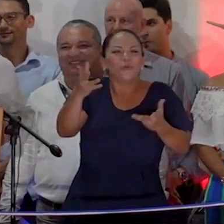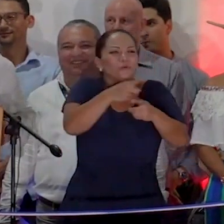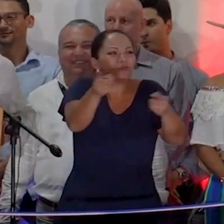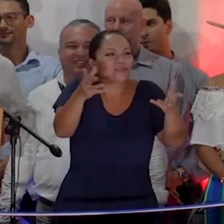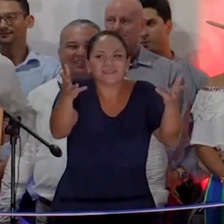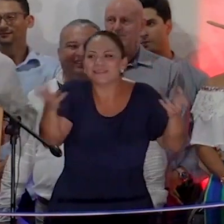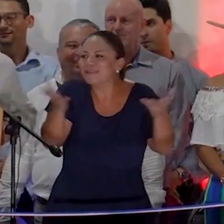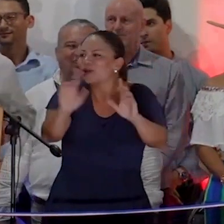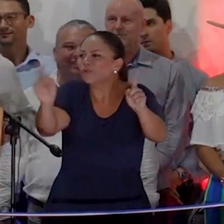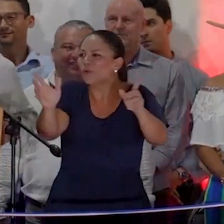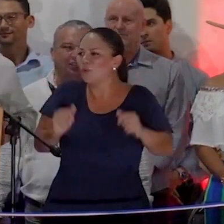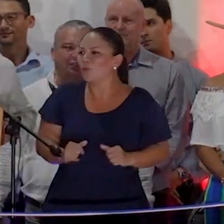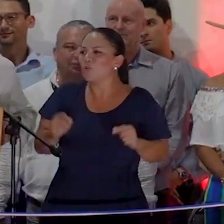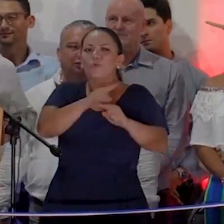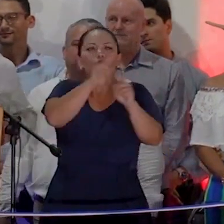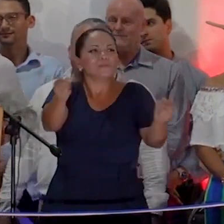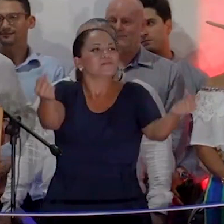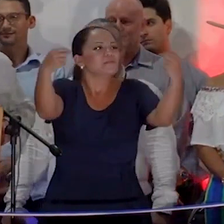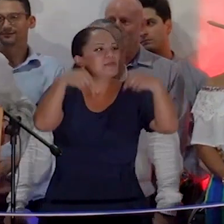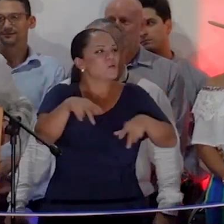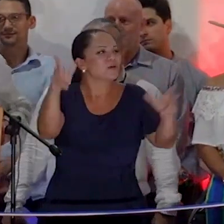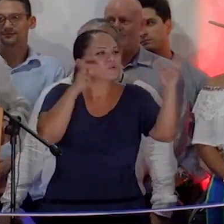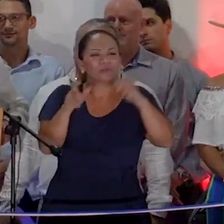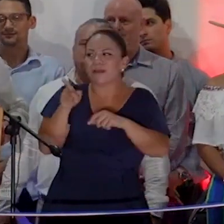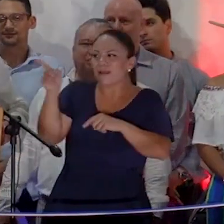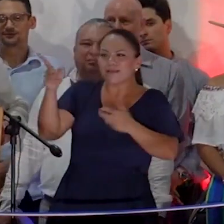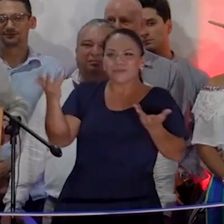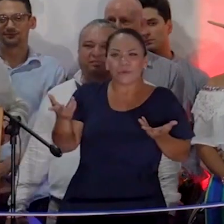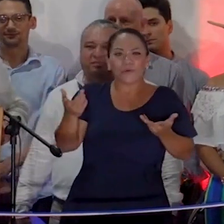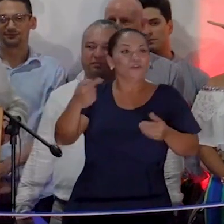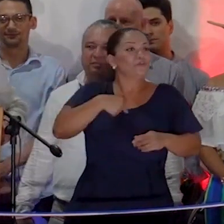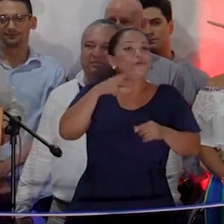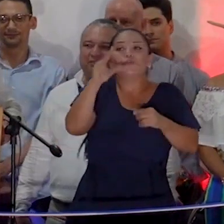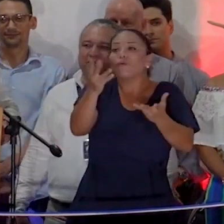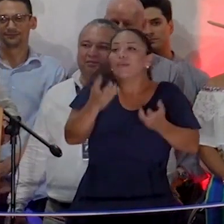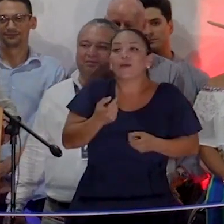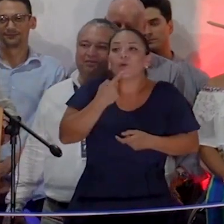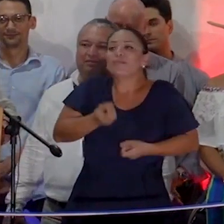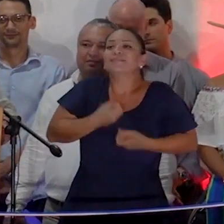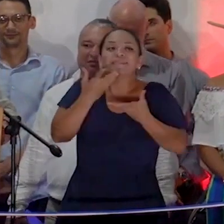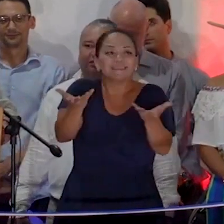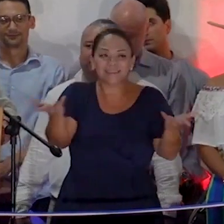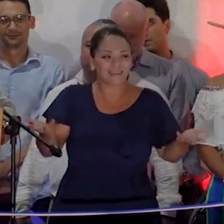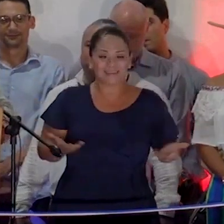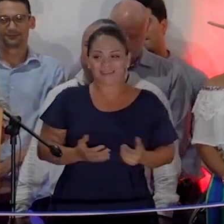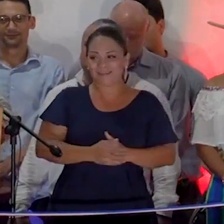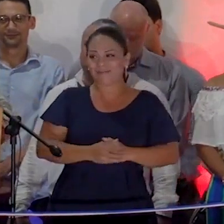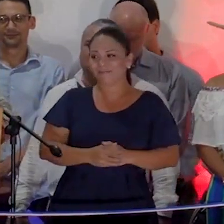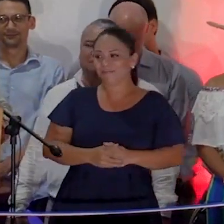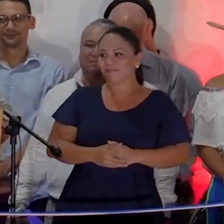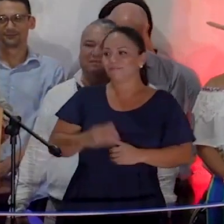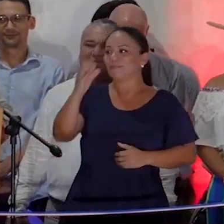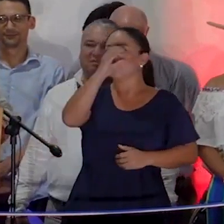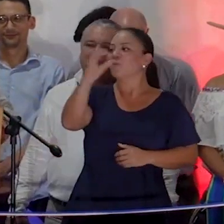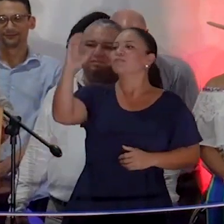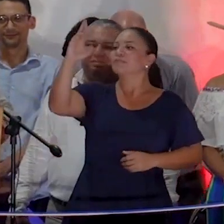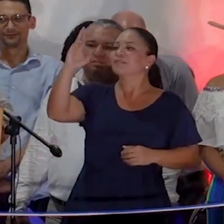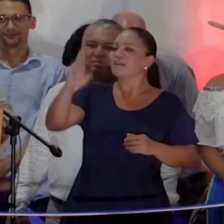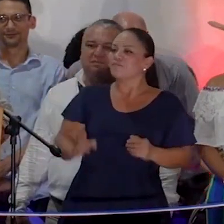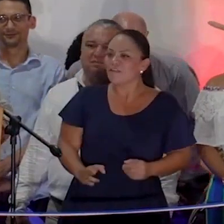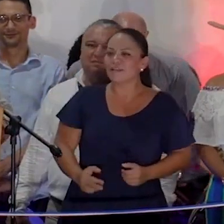ustedes quisieron venir a escuchar, ni es lo que yo les quiero decir. Costa